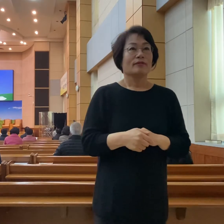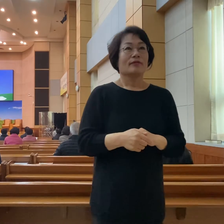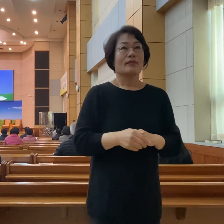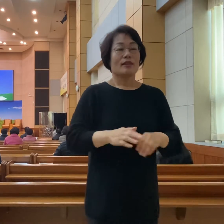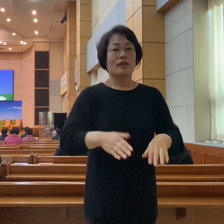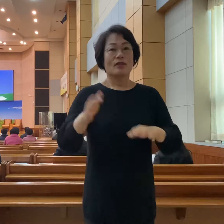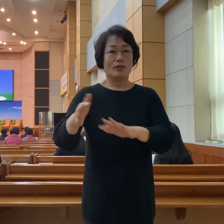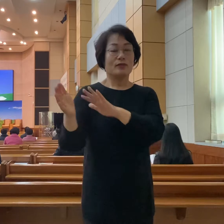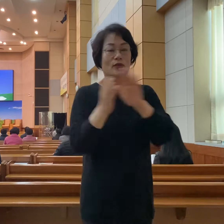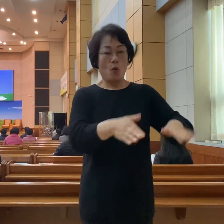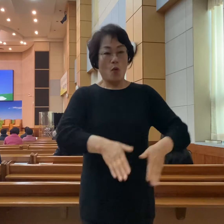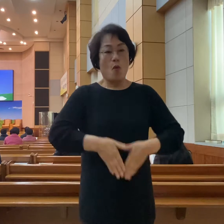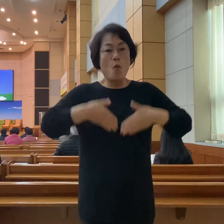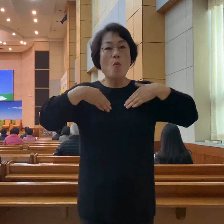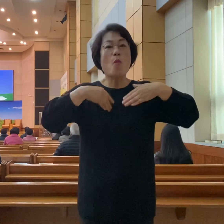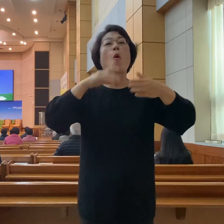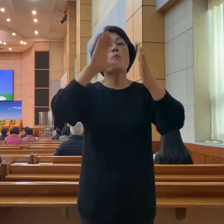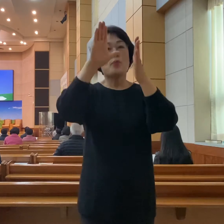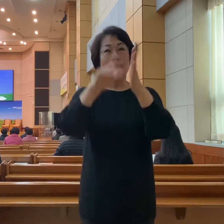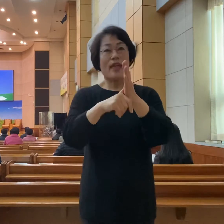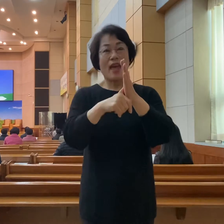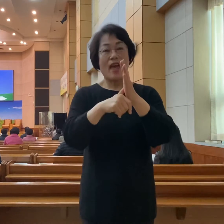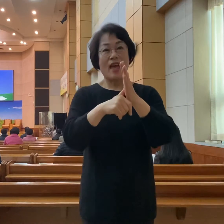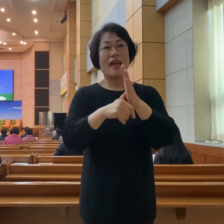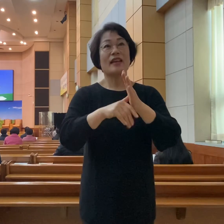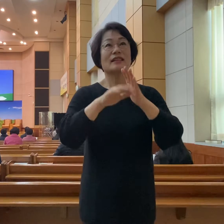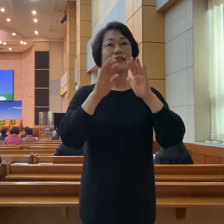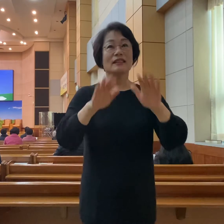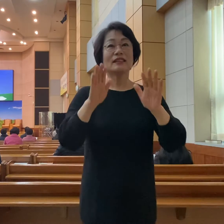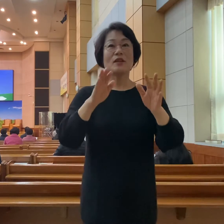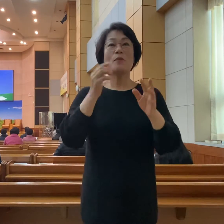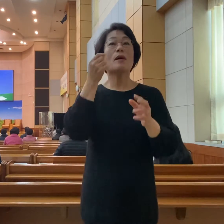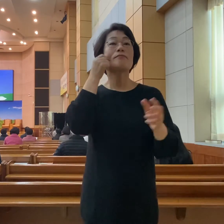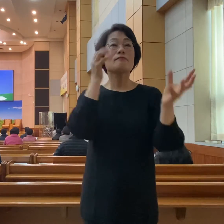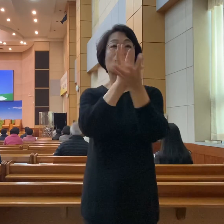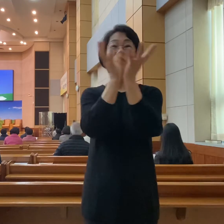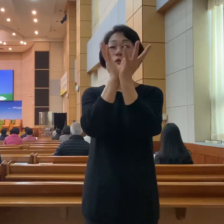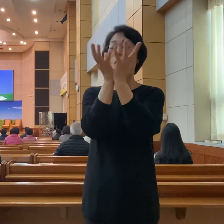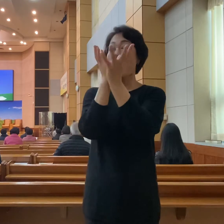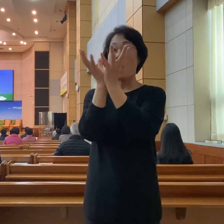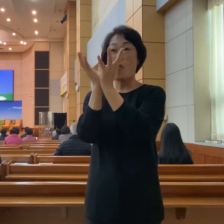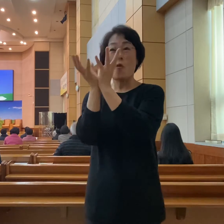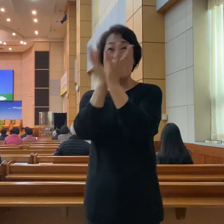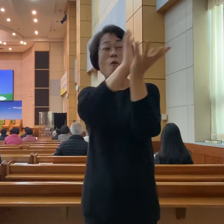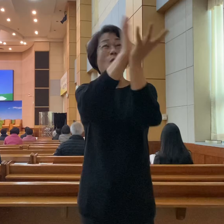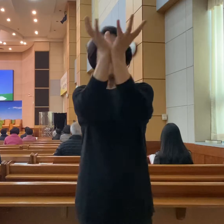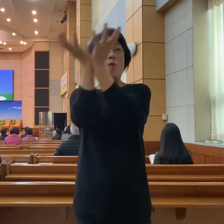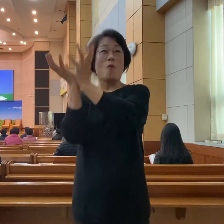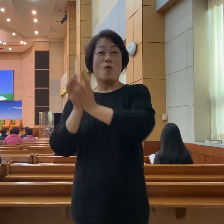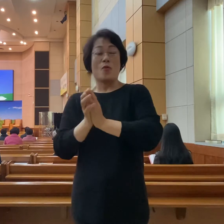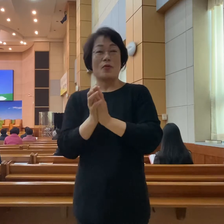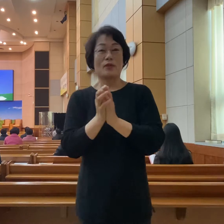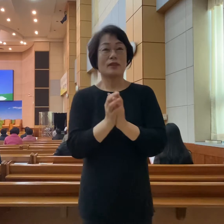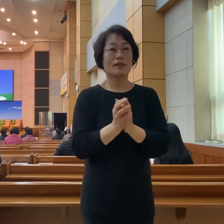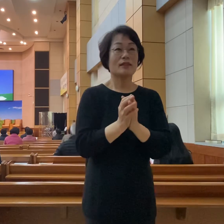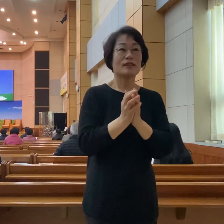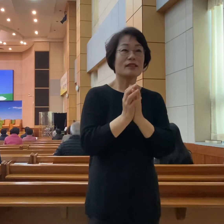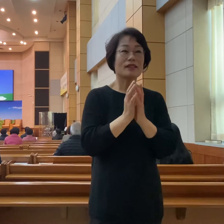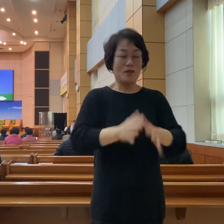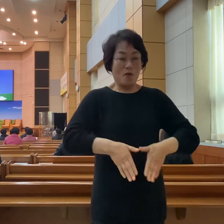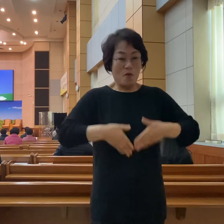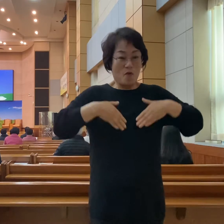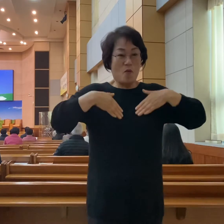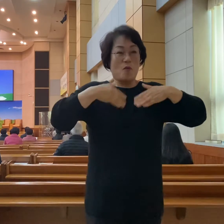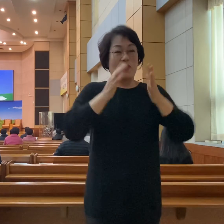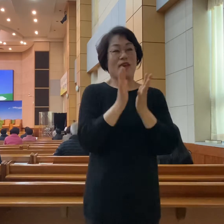되니까 이제 봄날의 상충객 지금도 보니까 벚꽃이 피고 이래 하니까 이 상충객들 다니기